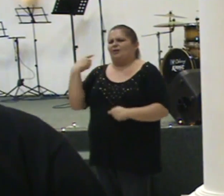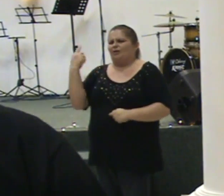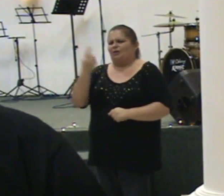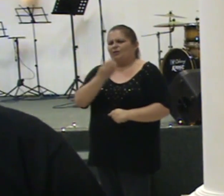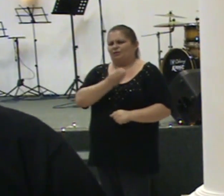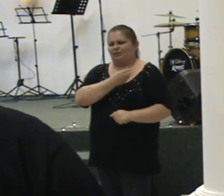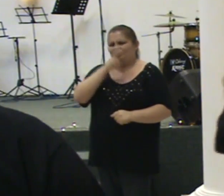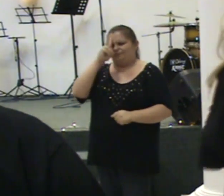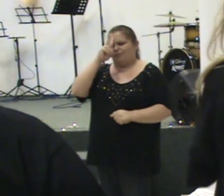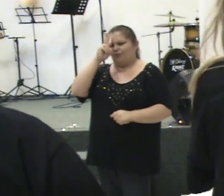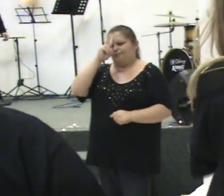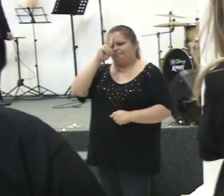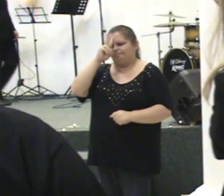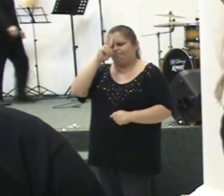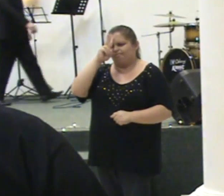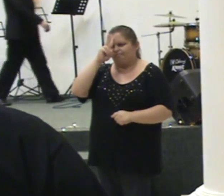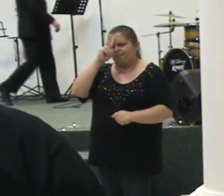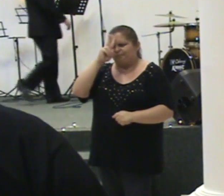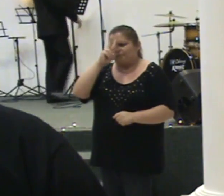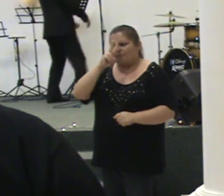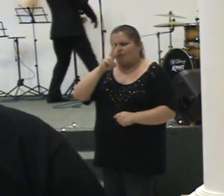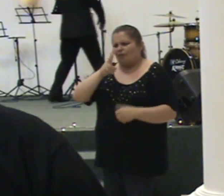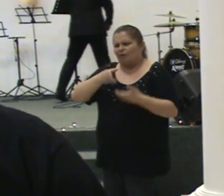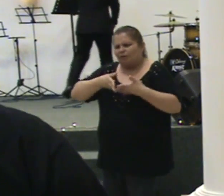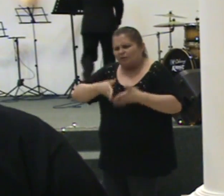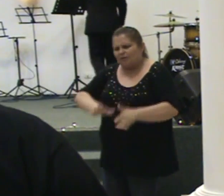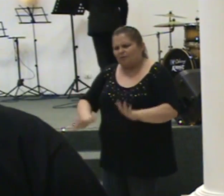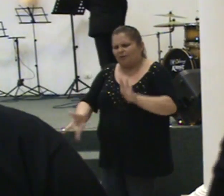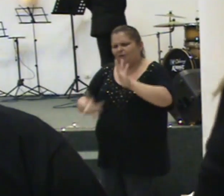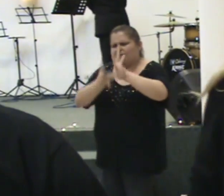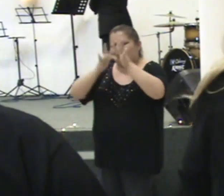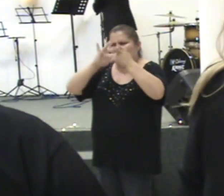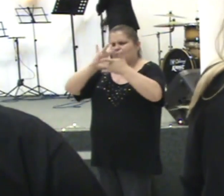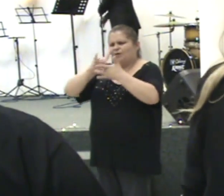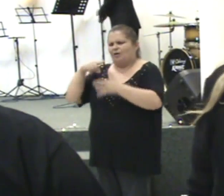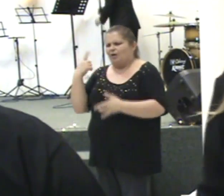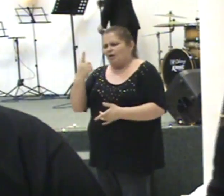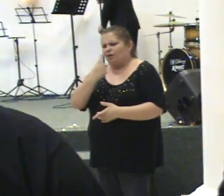história. Estaria vindo ali naquele nascimento a nossa